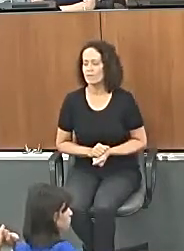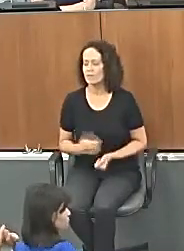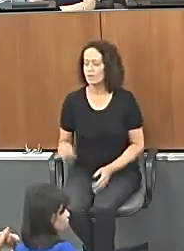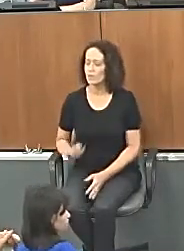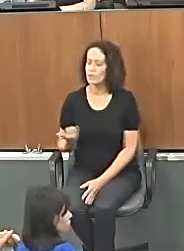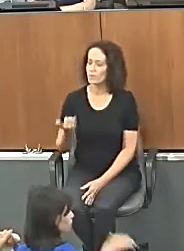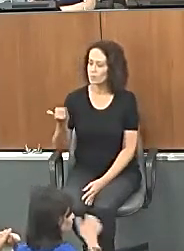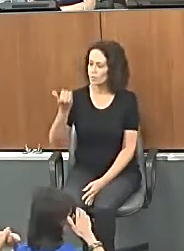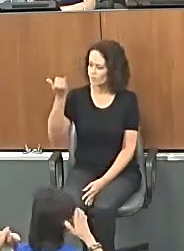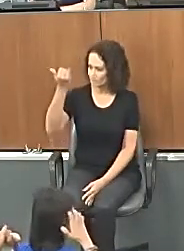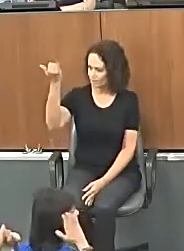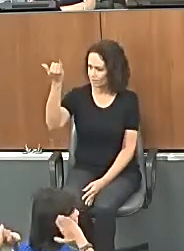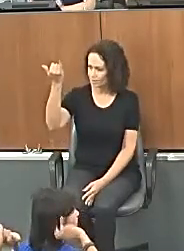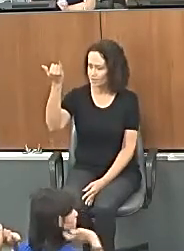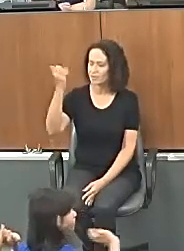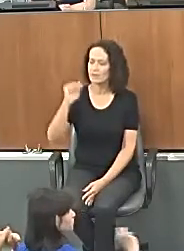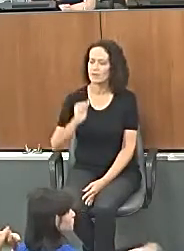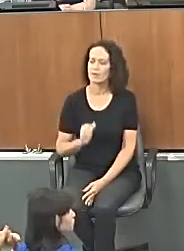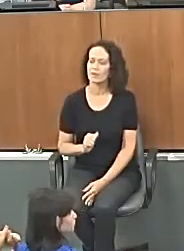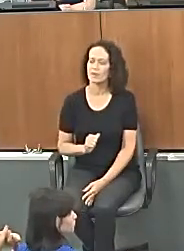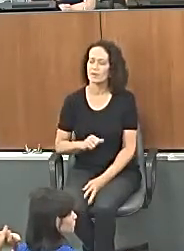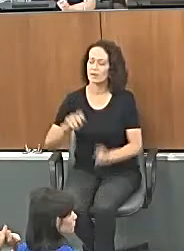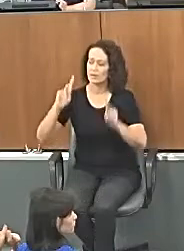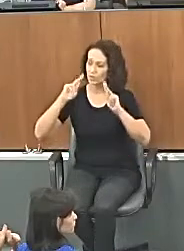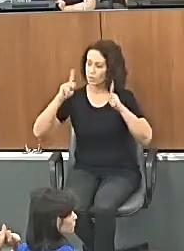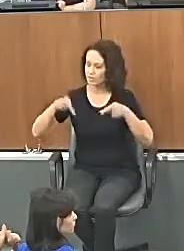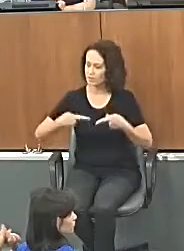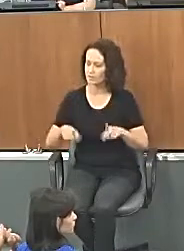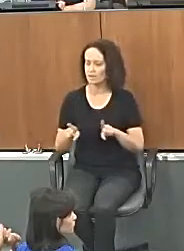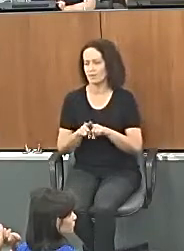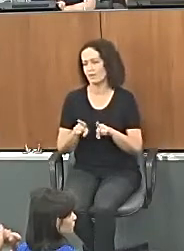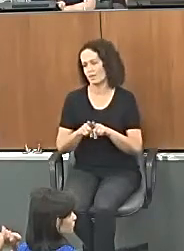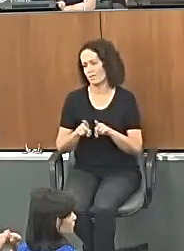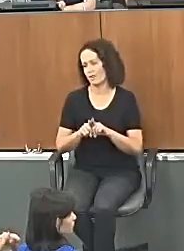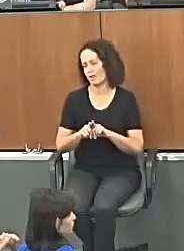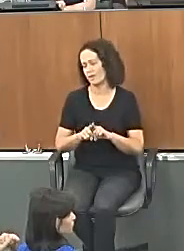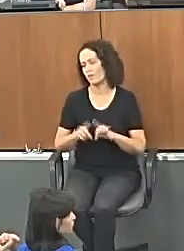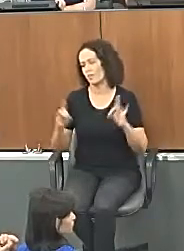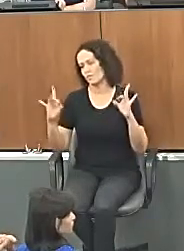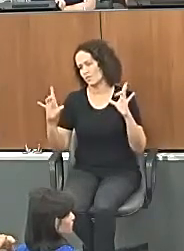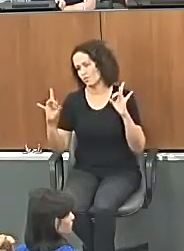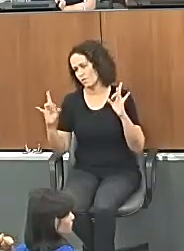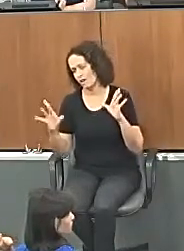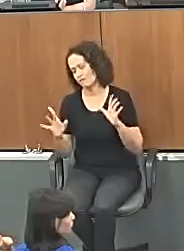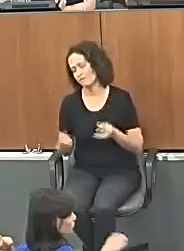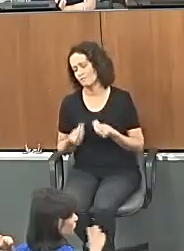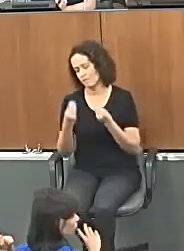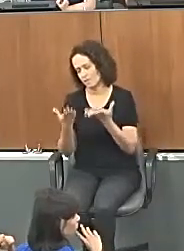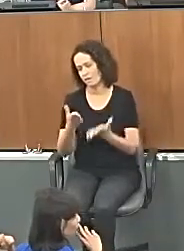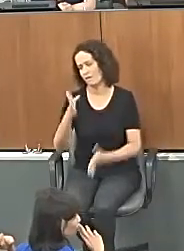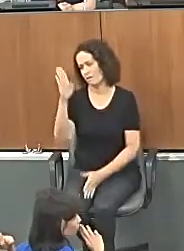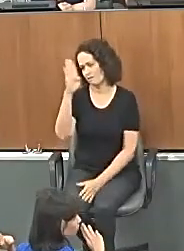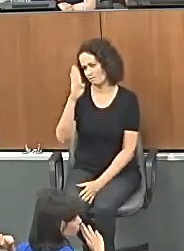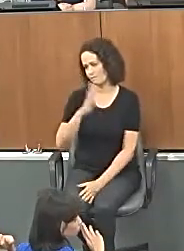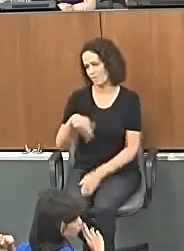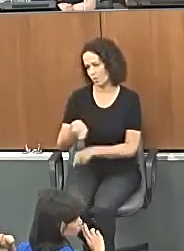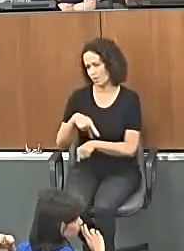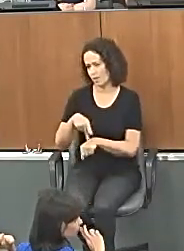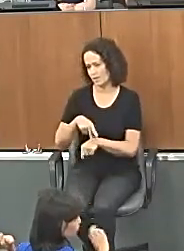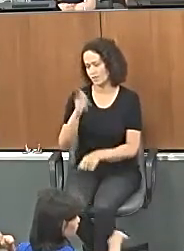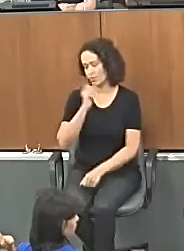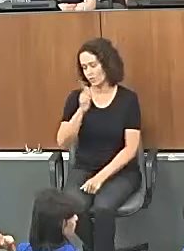importância da causa ela deve ser reconhecida pelo retorno que dá a este país com as conquistas das medalhas